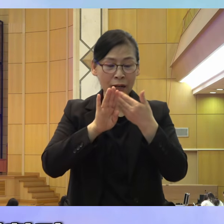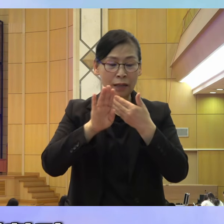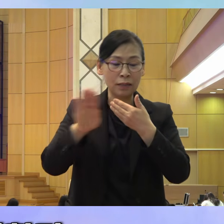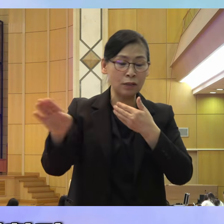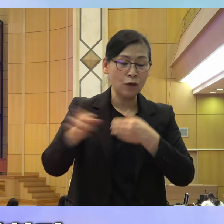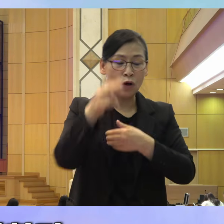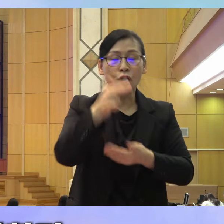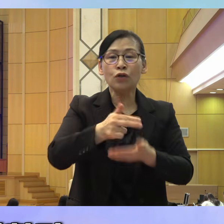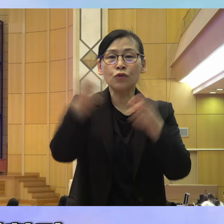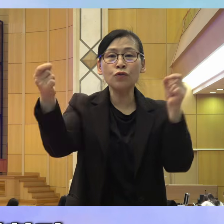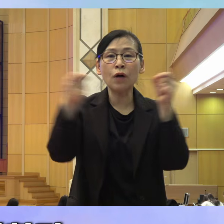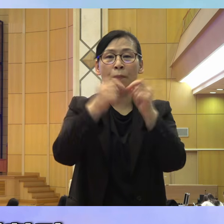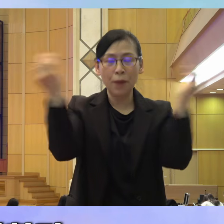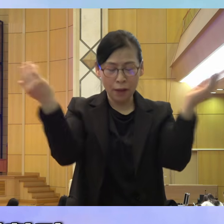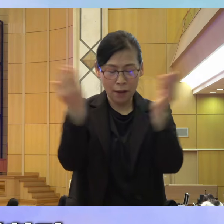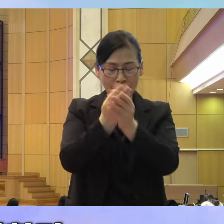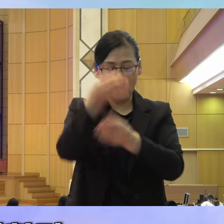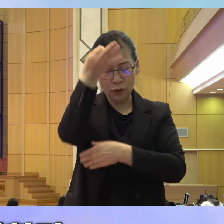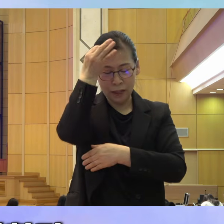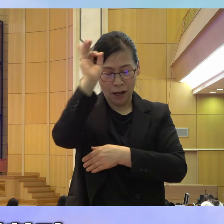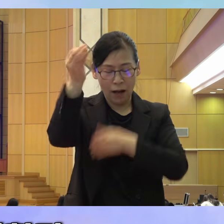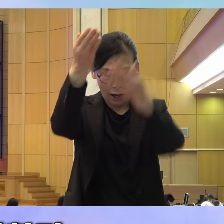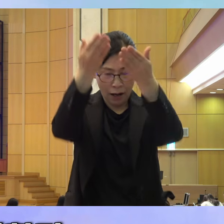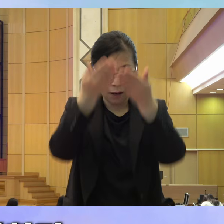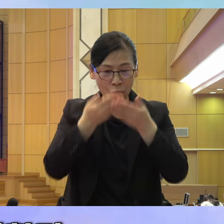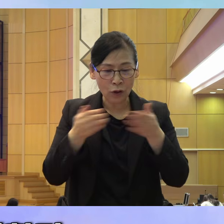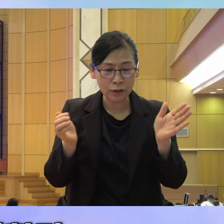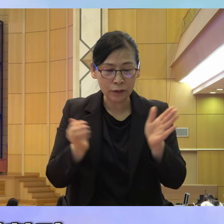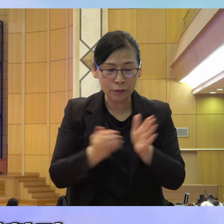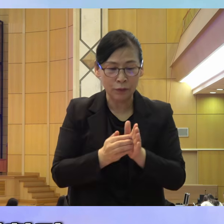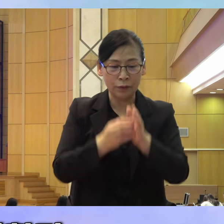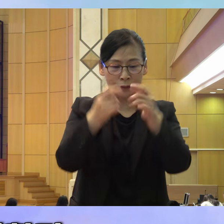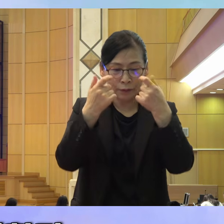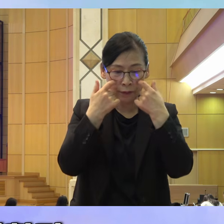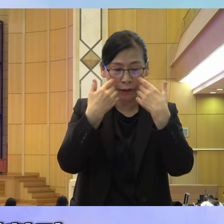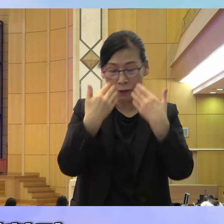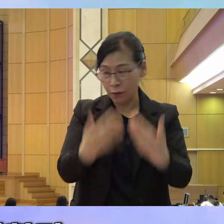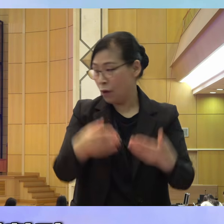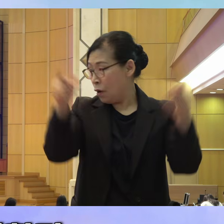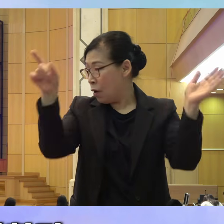용서함 받아서 주 앞에 옳다함 얻음은